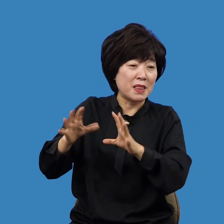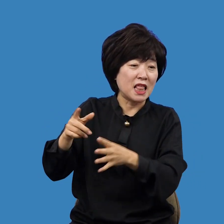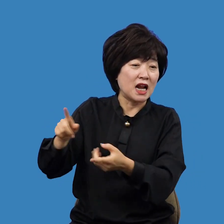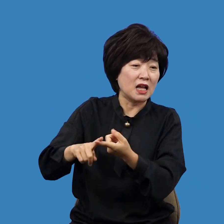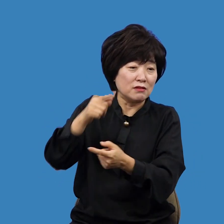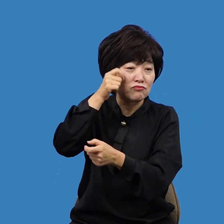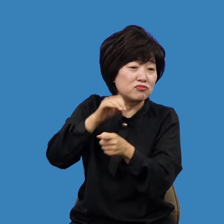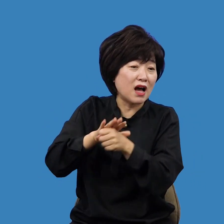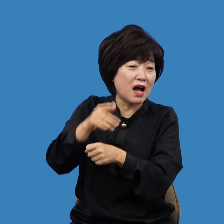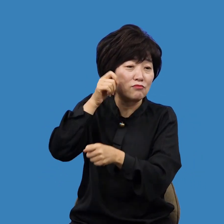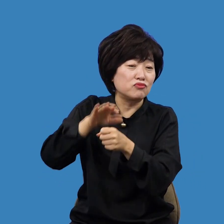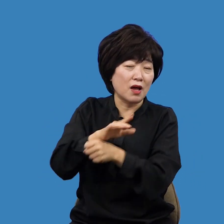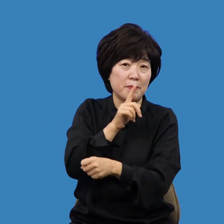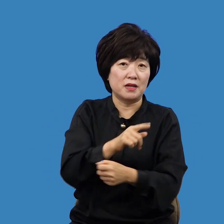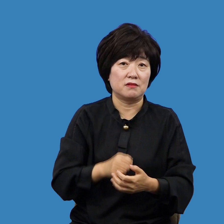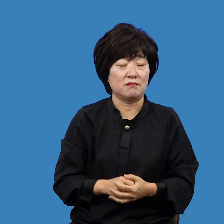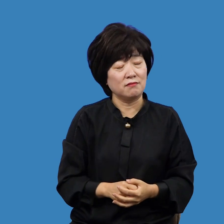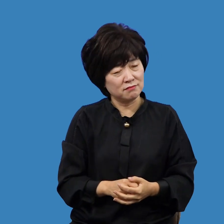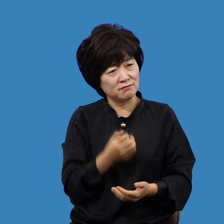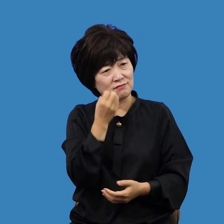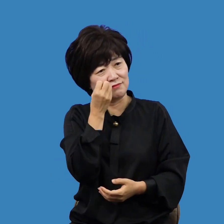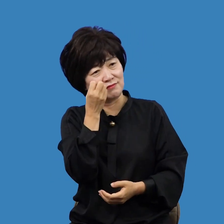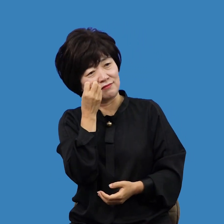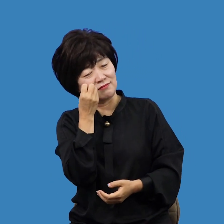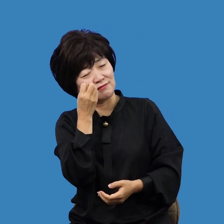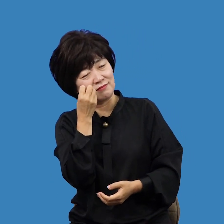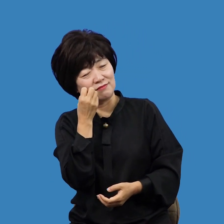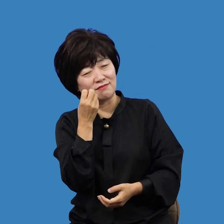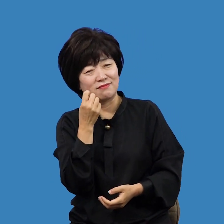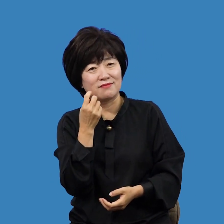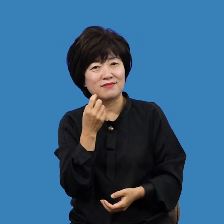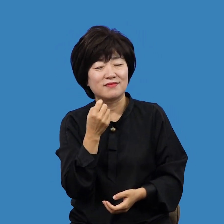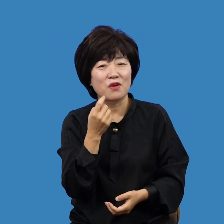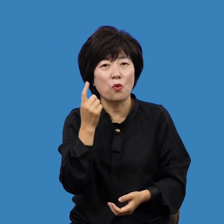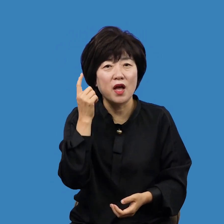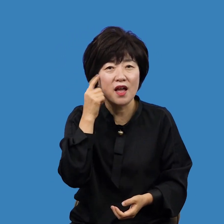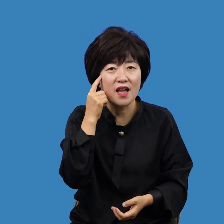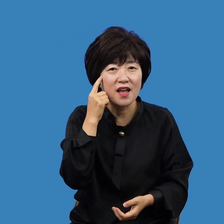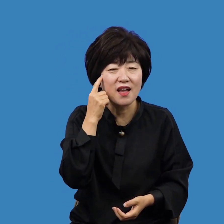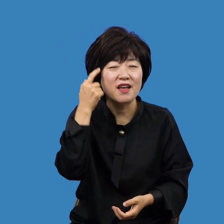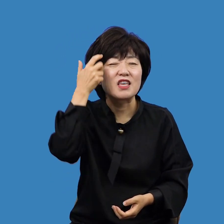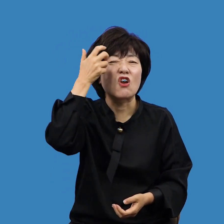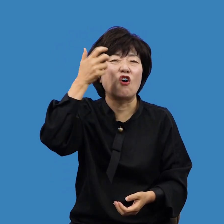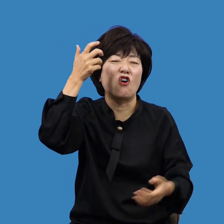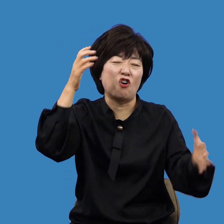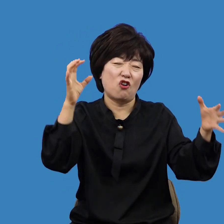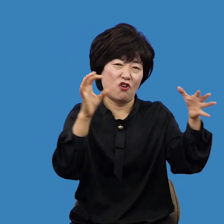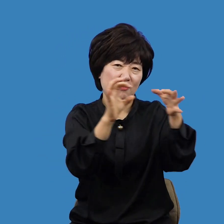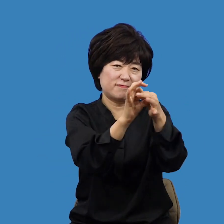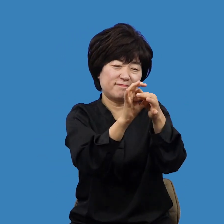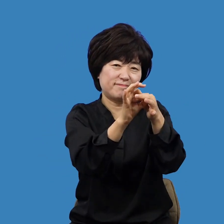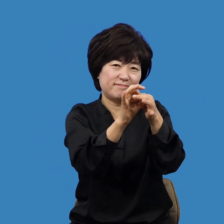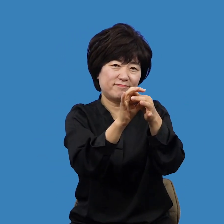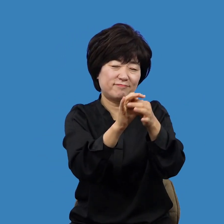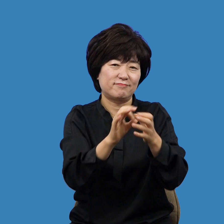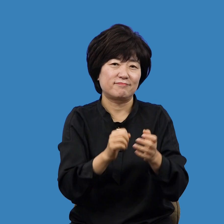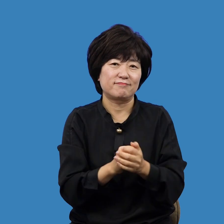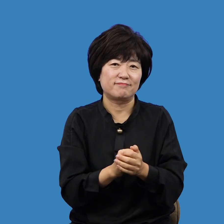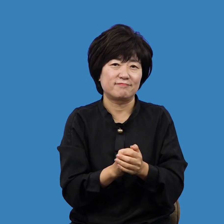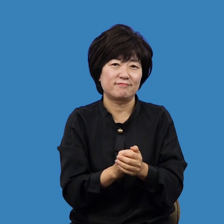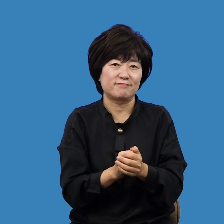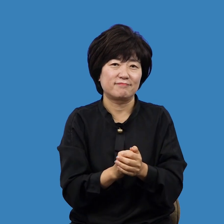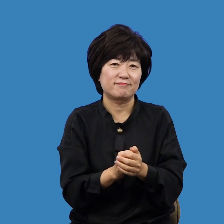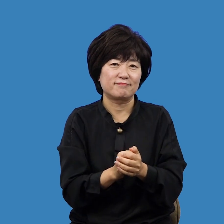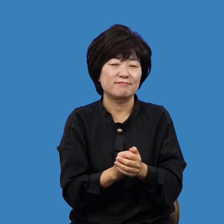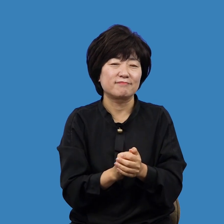좀 이상하지 않으세요? 저게 뭐지? 어떻게 사람이 저렇지? 이게 왜 그런 줄 아세요? 영이라서 그런 거예요. 영이라서. 이게 정확히